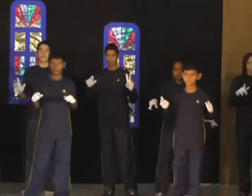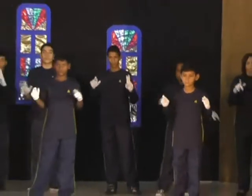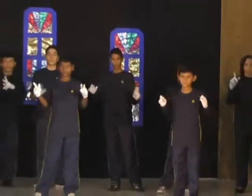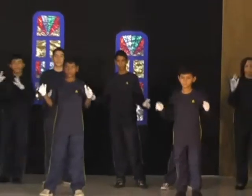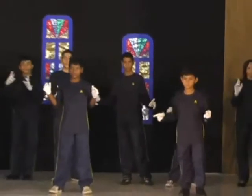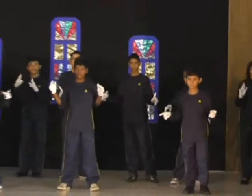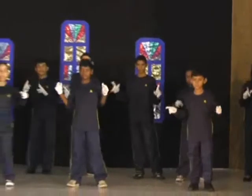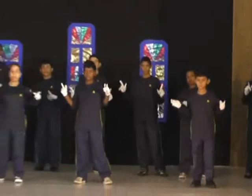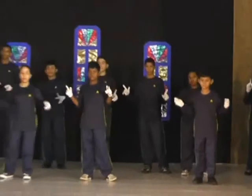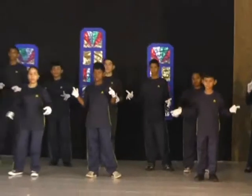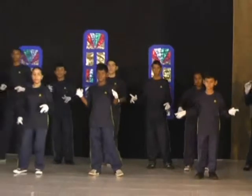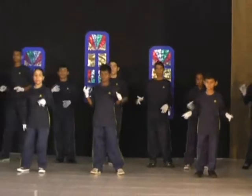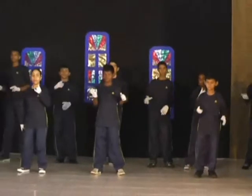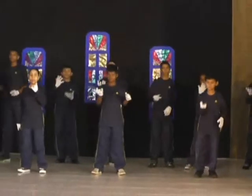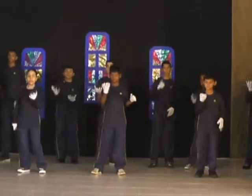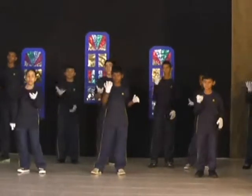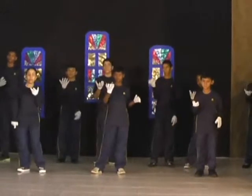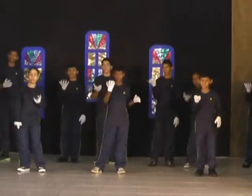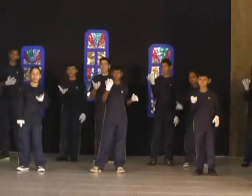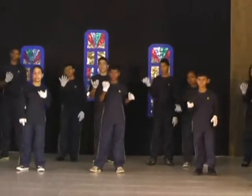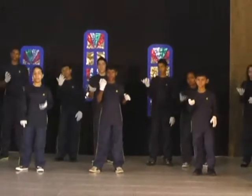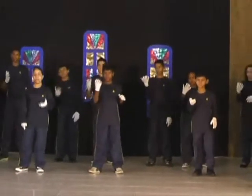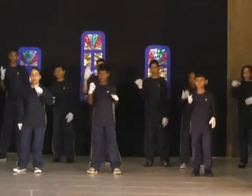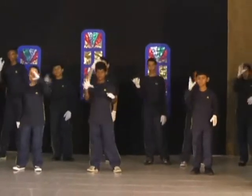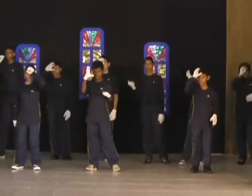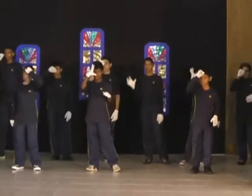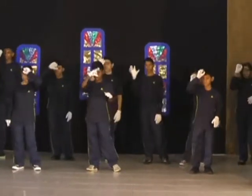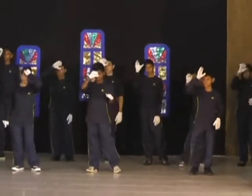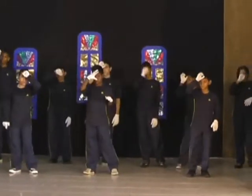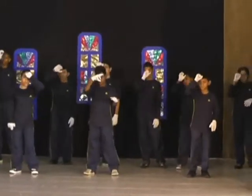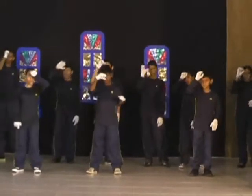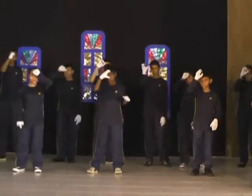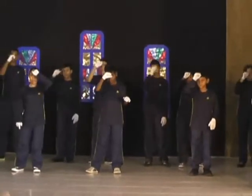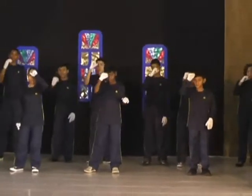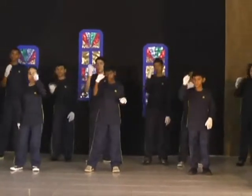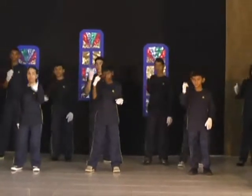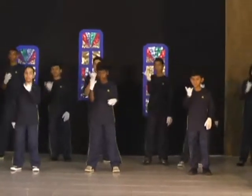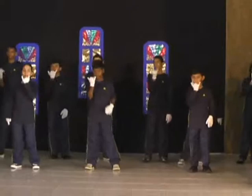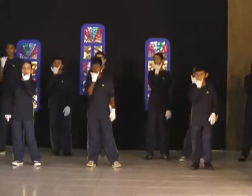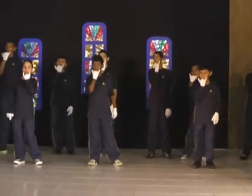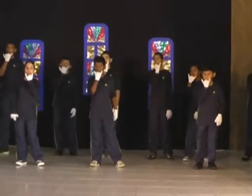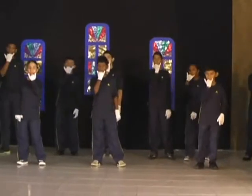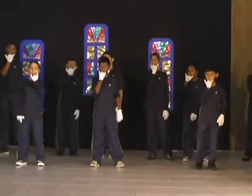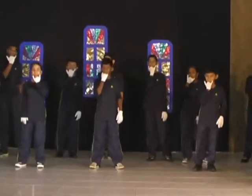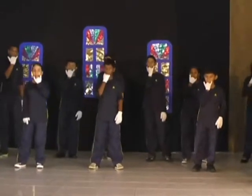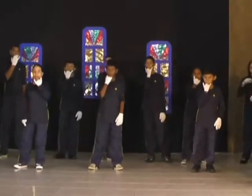Quero aprender a perdoar com Jesus.